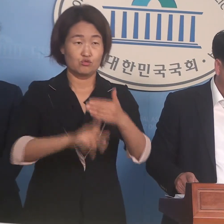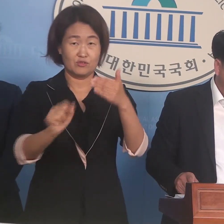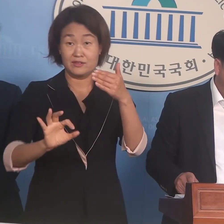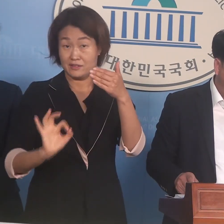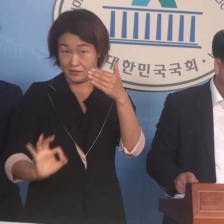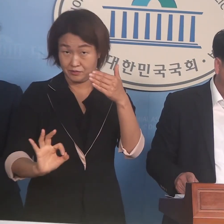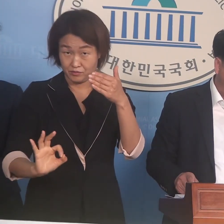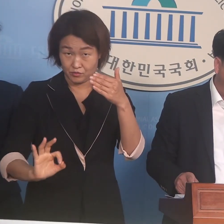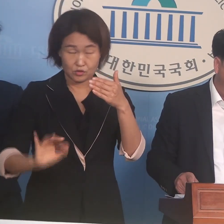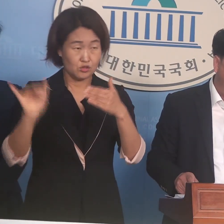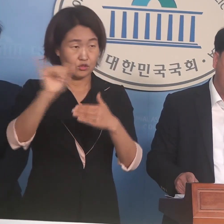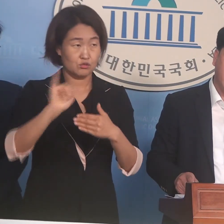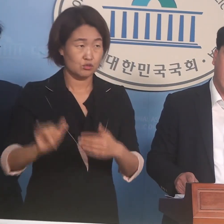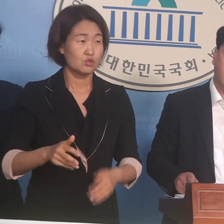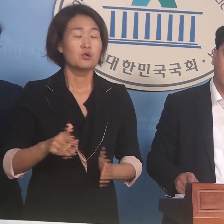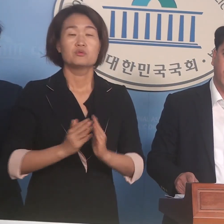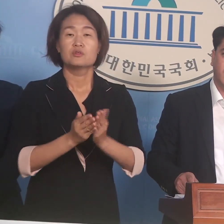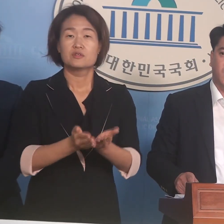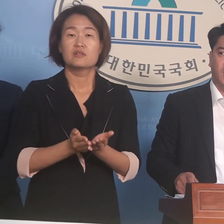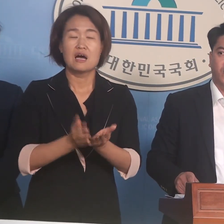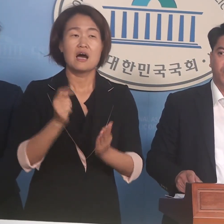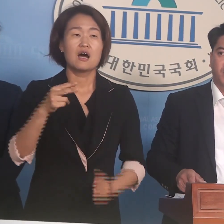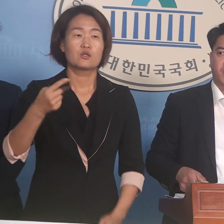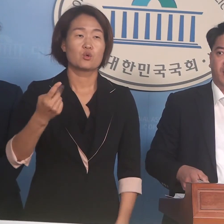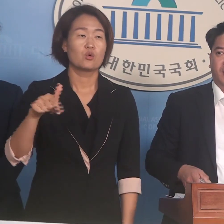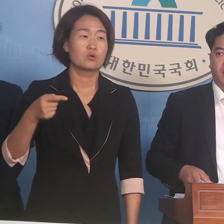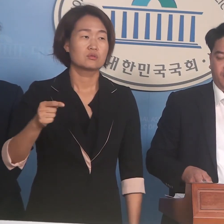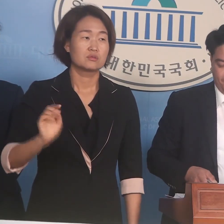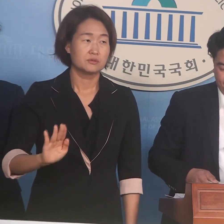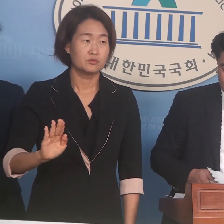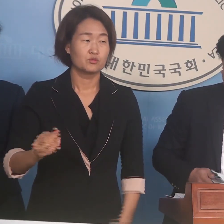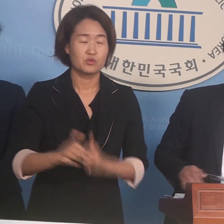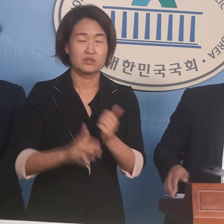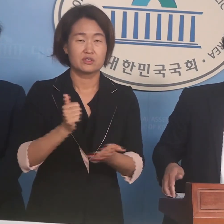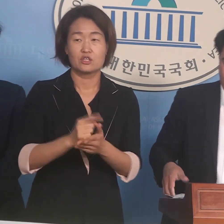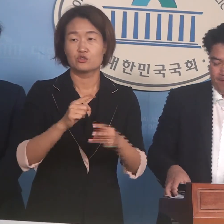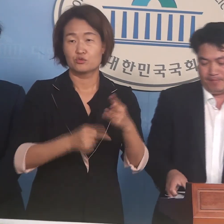10일 전국 조선해양플랜트 하도급 위원장 윤범석.